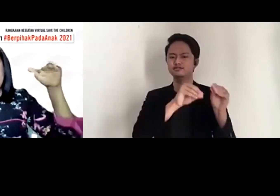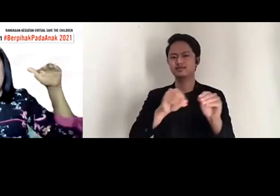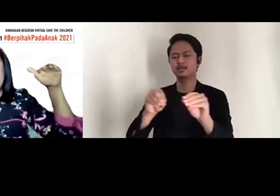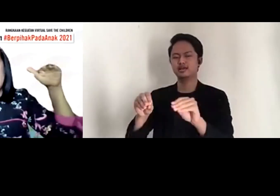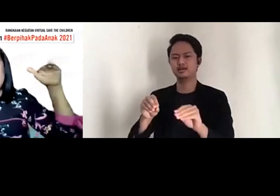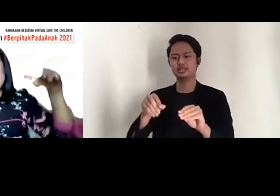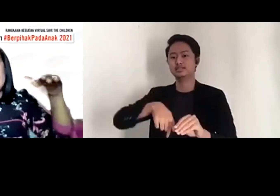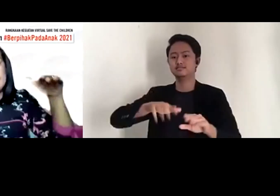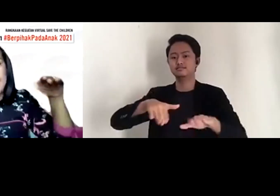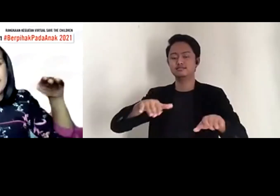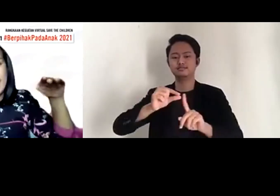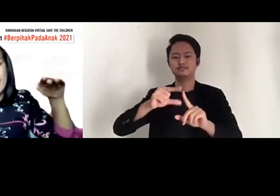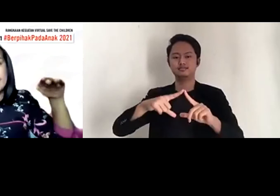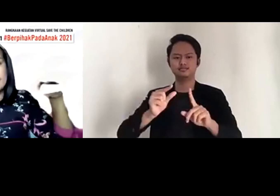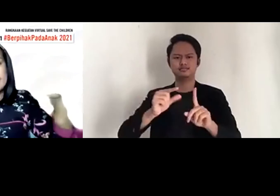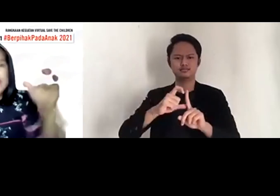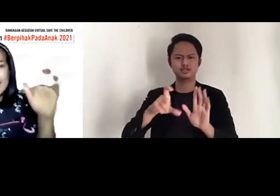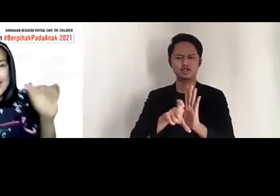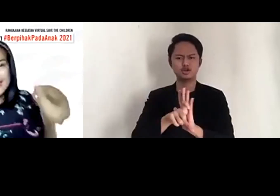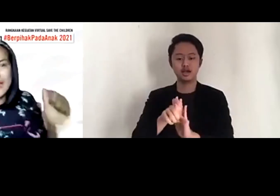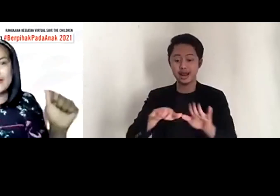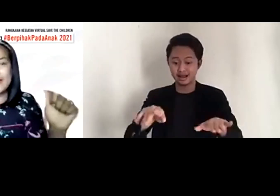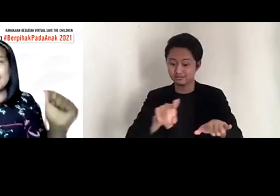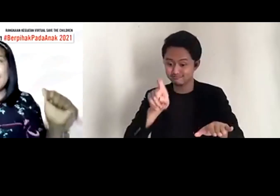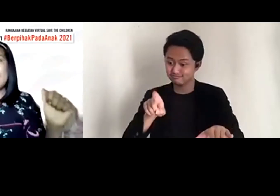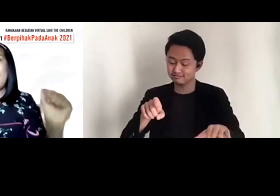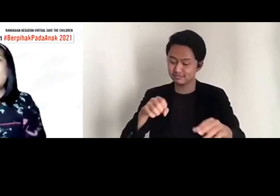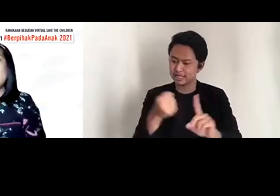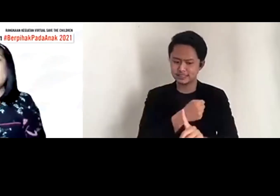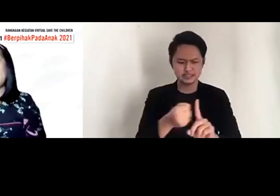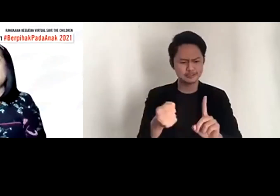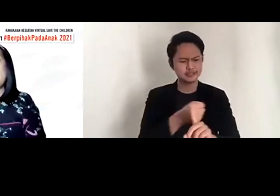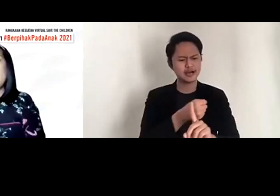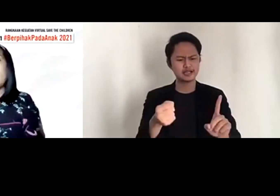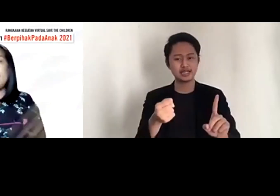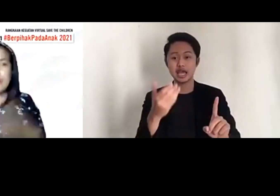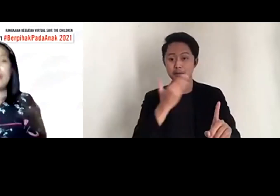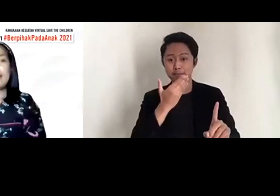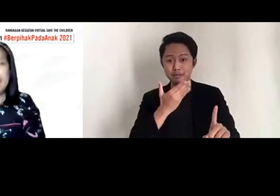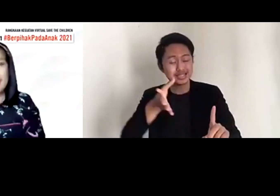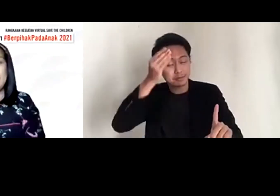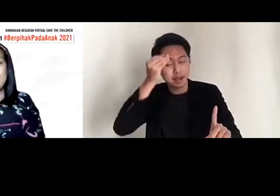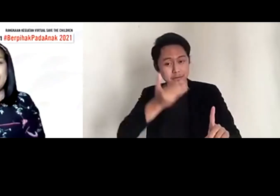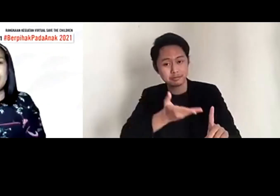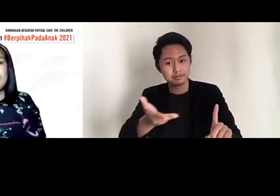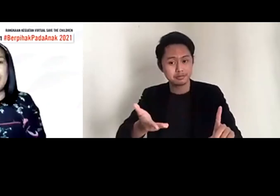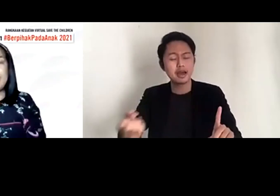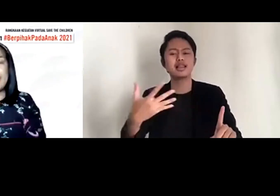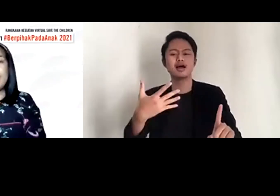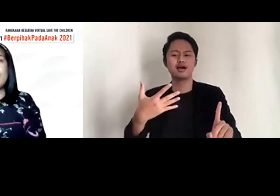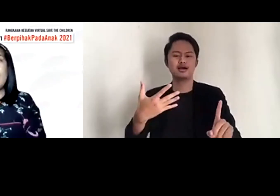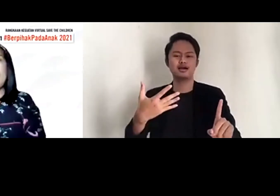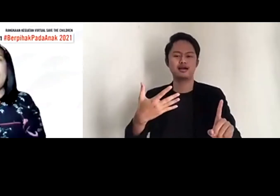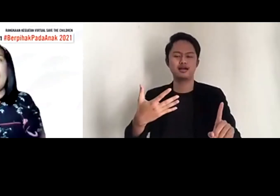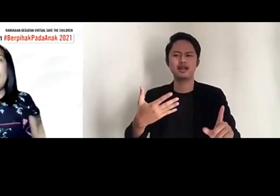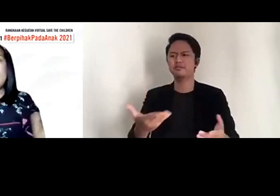PAUD juga ketika ditanya jenis kekerasan apa saja dengan bahasa yang mereka bisa mengerti, mereka mengatakan. Dan